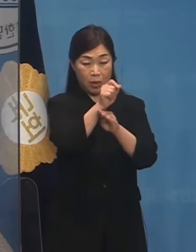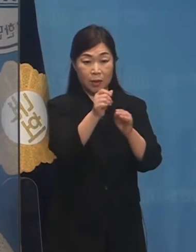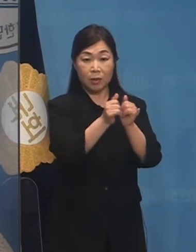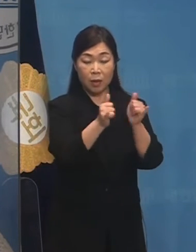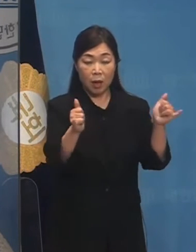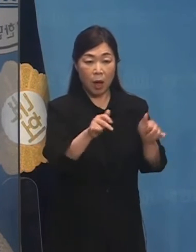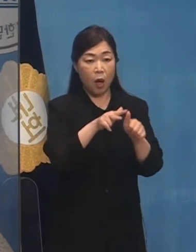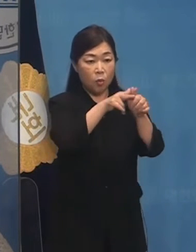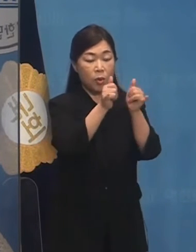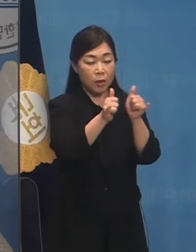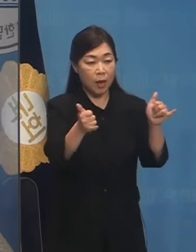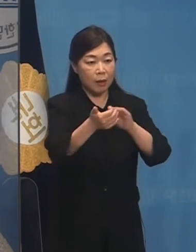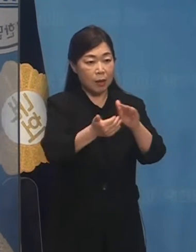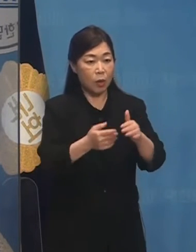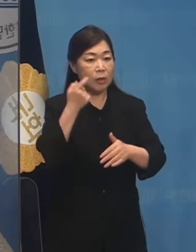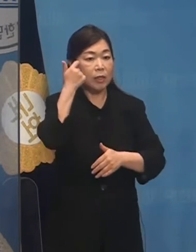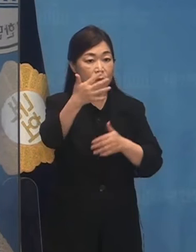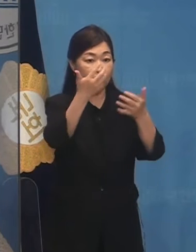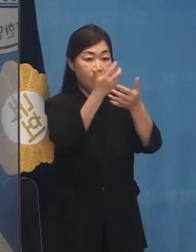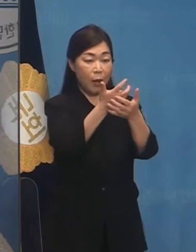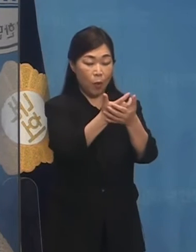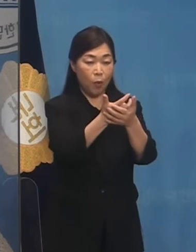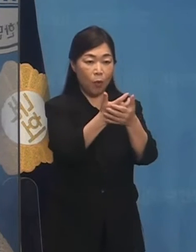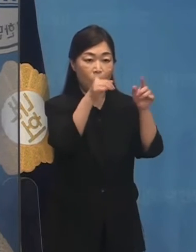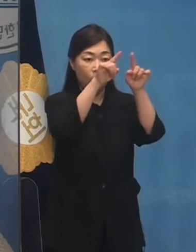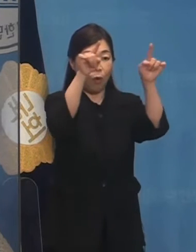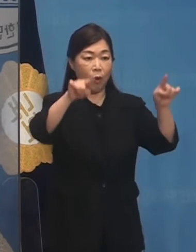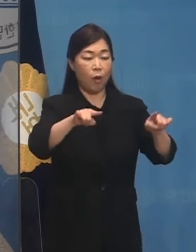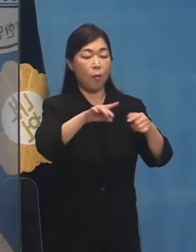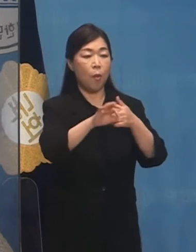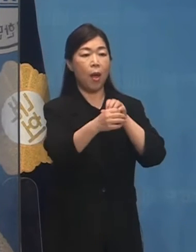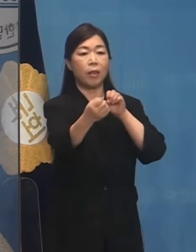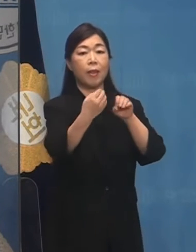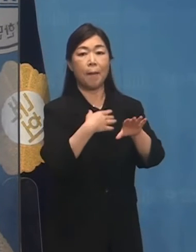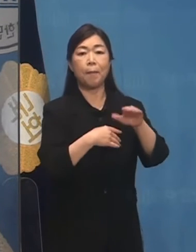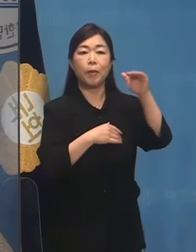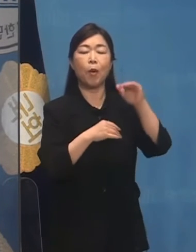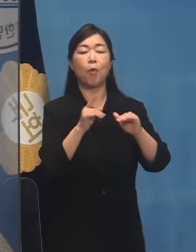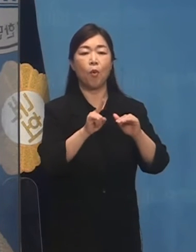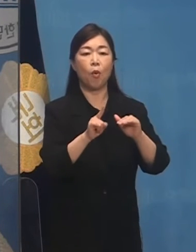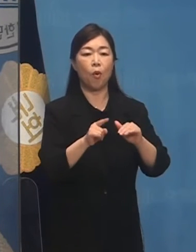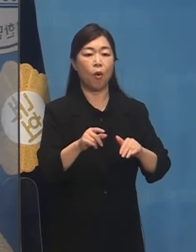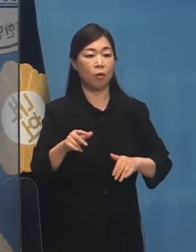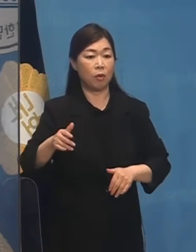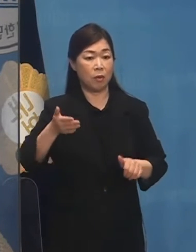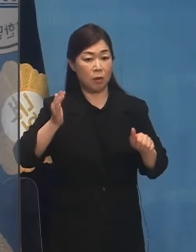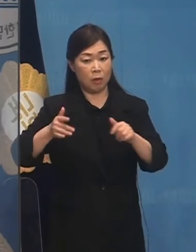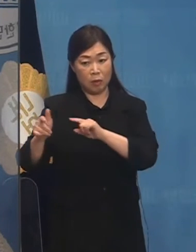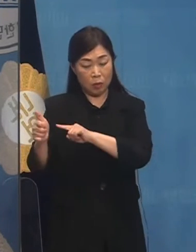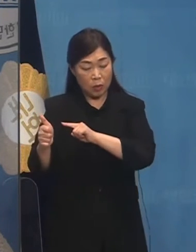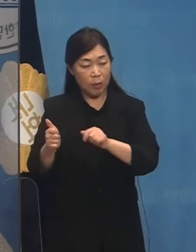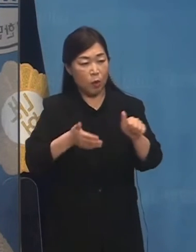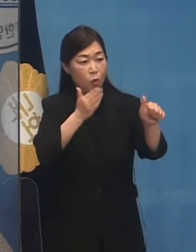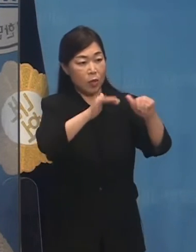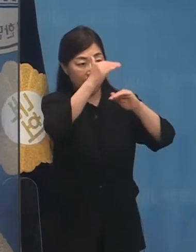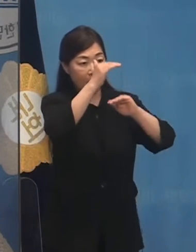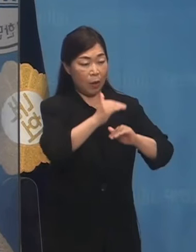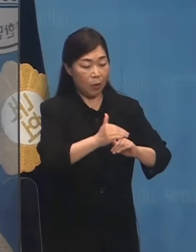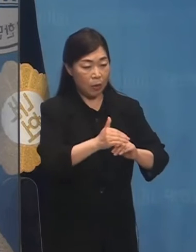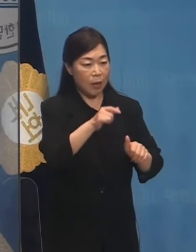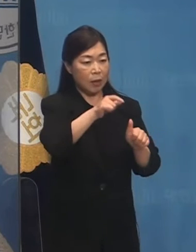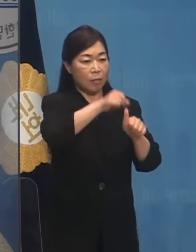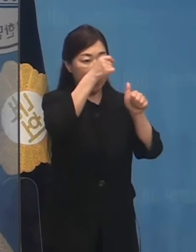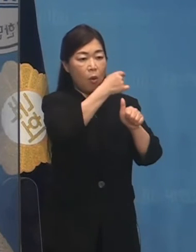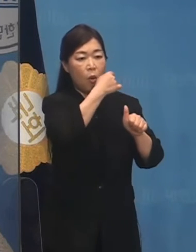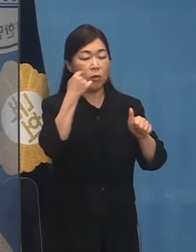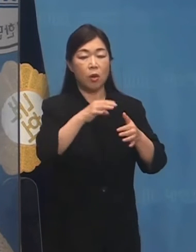고위공직 예비후보자 사전 질의서 그렇게 해서 답변이 이렇게 왔습니다. 위원님께서 요청하신 내용은